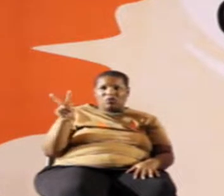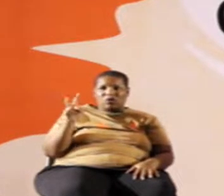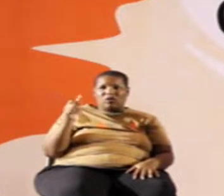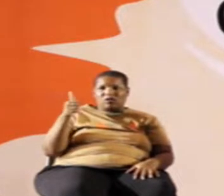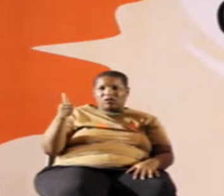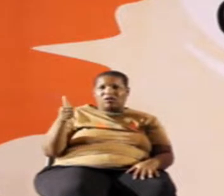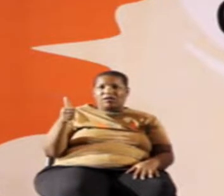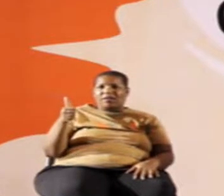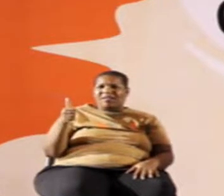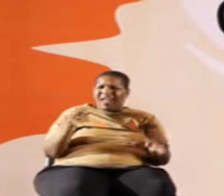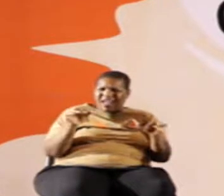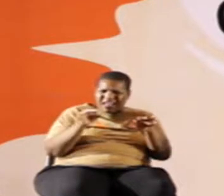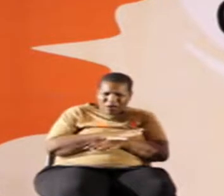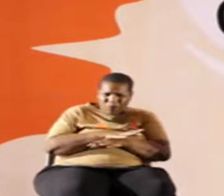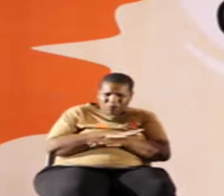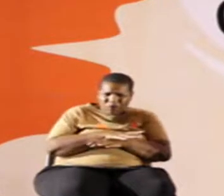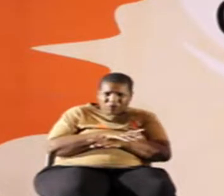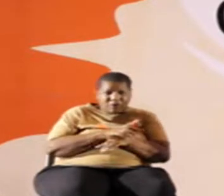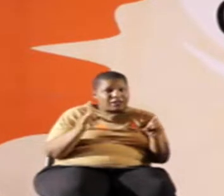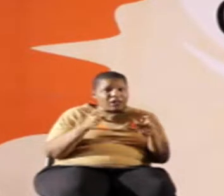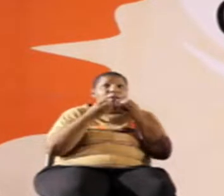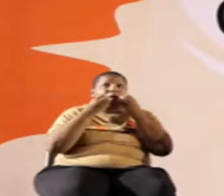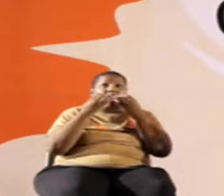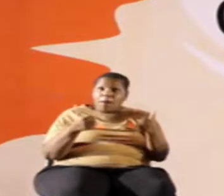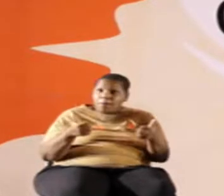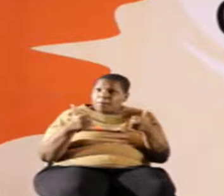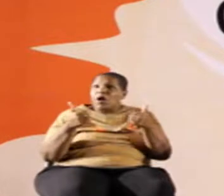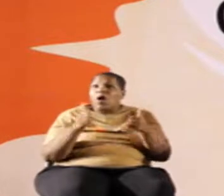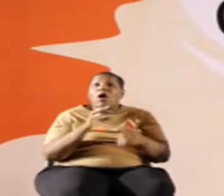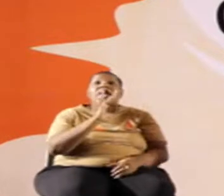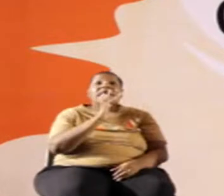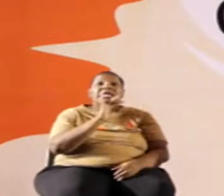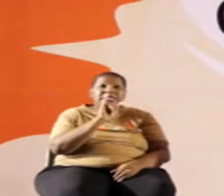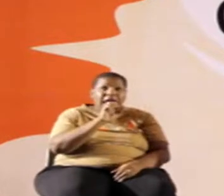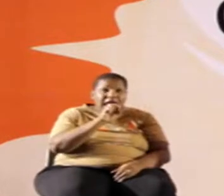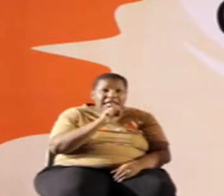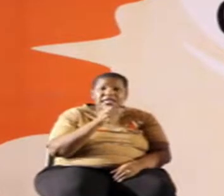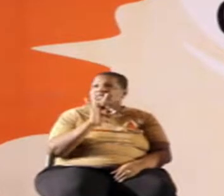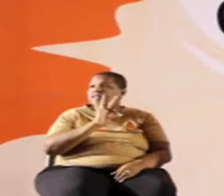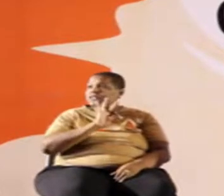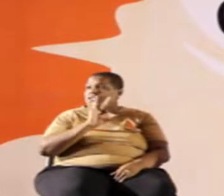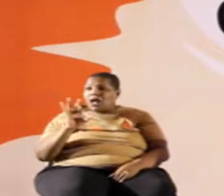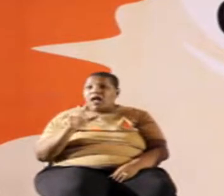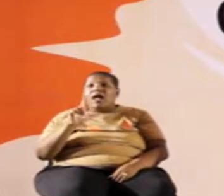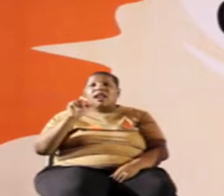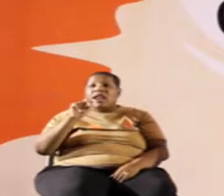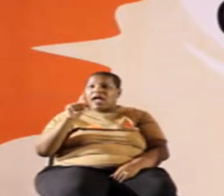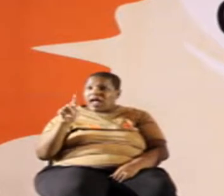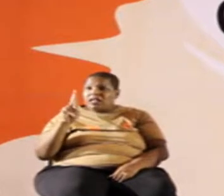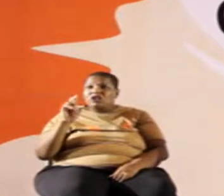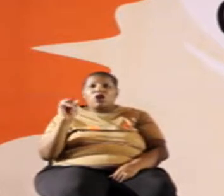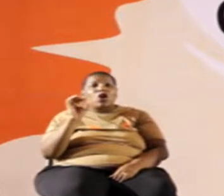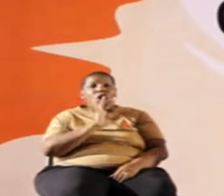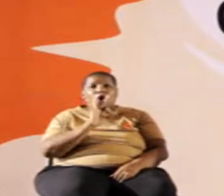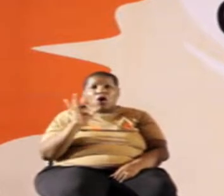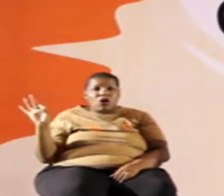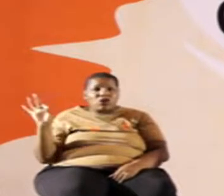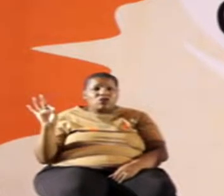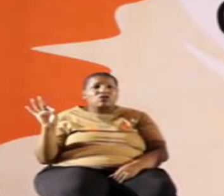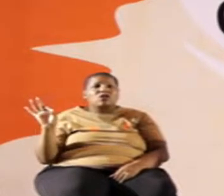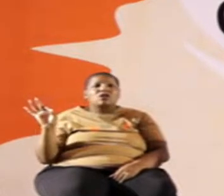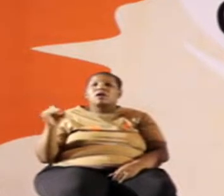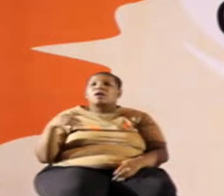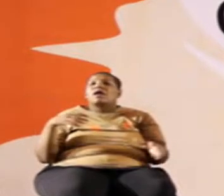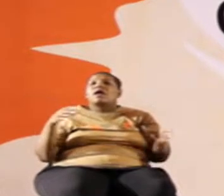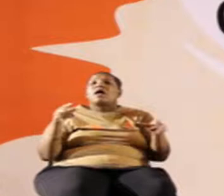O racismo não acabou. É muito bom ter Thaís e Lázaro. Eles são maravilhosos. O racismo acabou porque a gente tem Viola